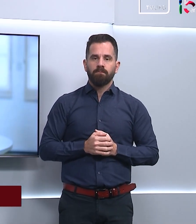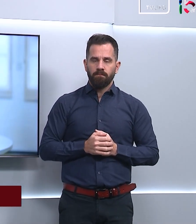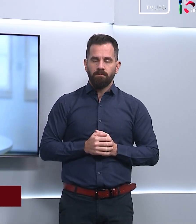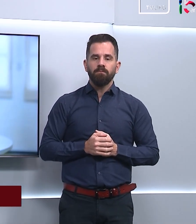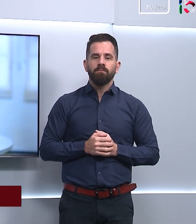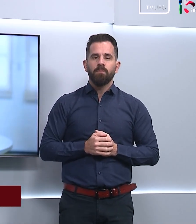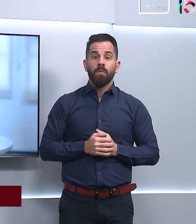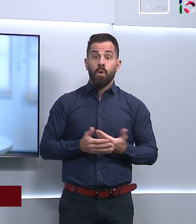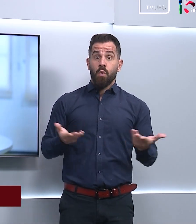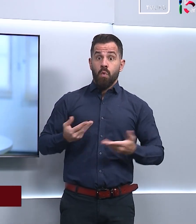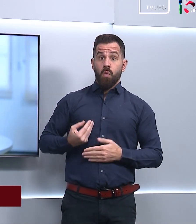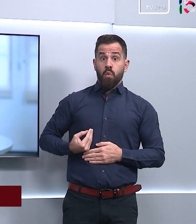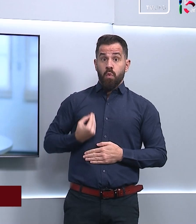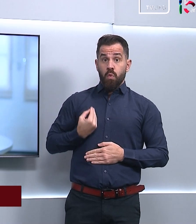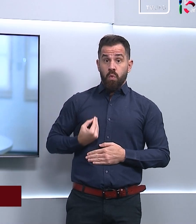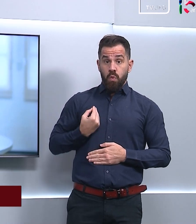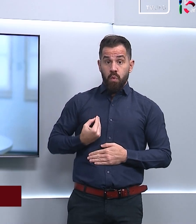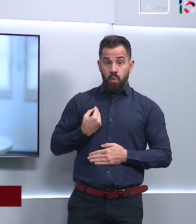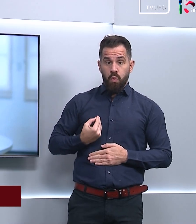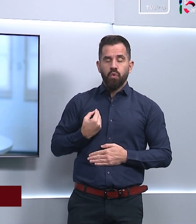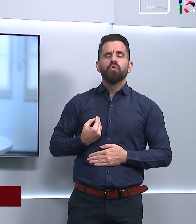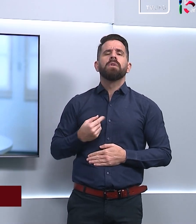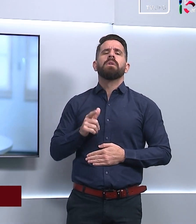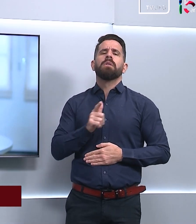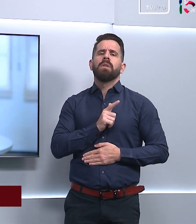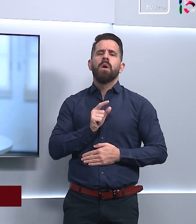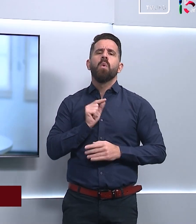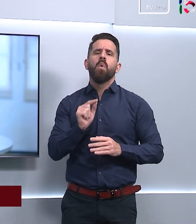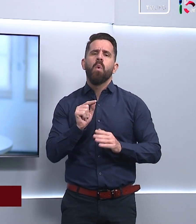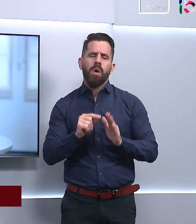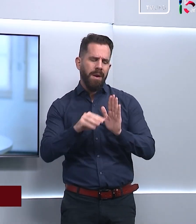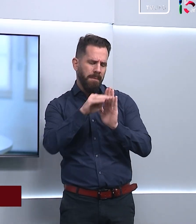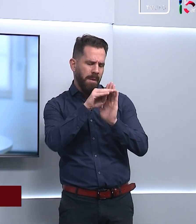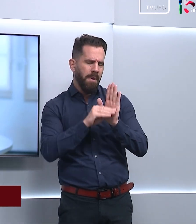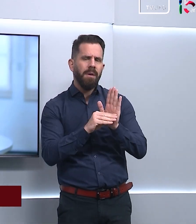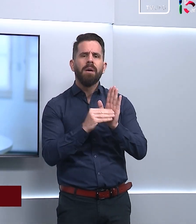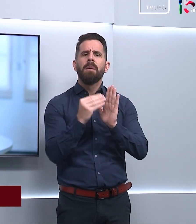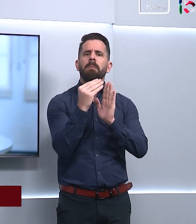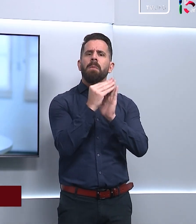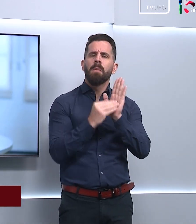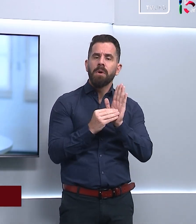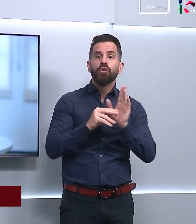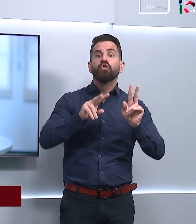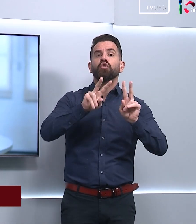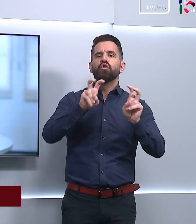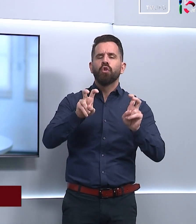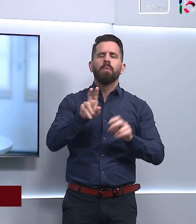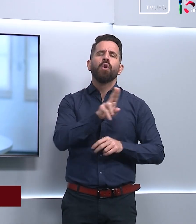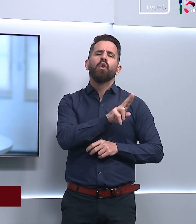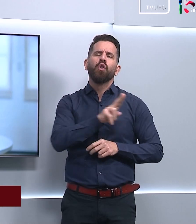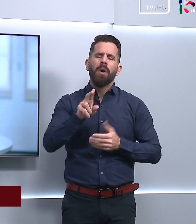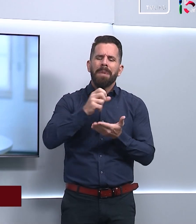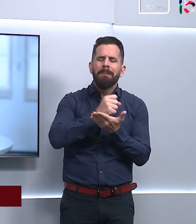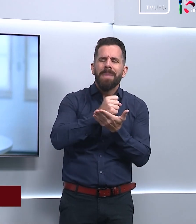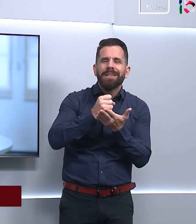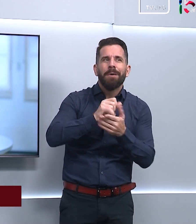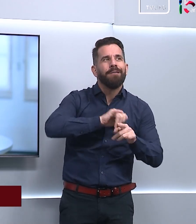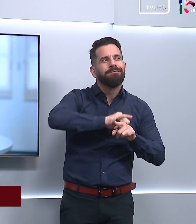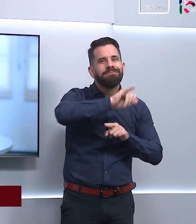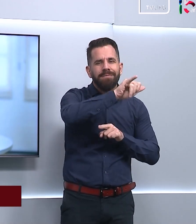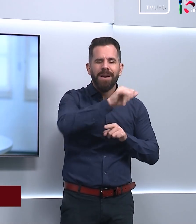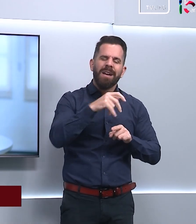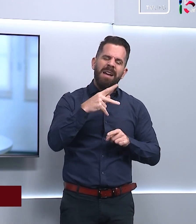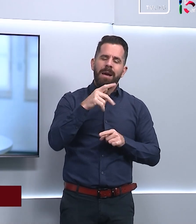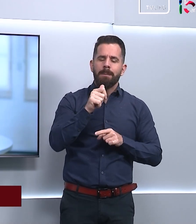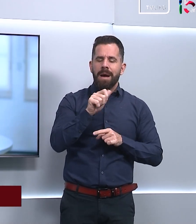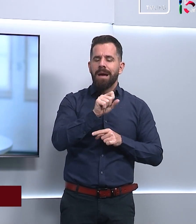Atualmente, o passaporte do idoso, ele é feito dentro do estado de Goiás, ele é feito aqui na Secretaria